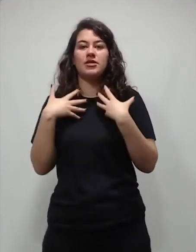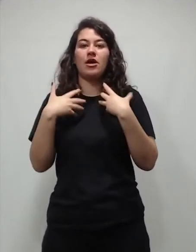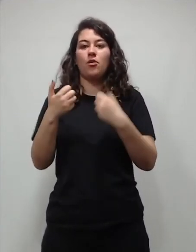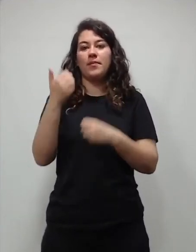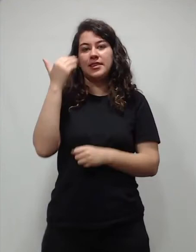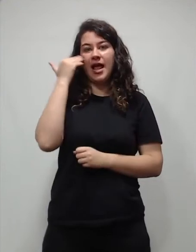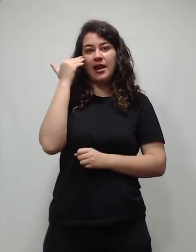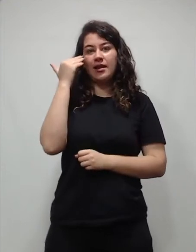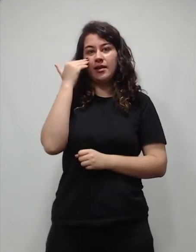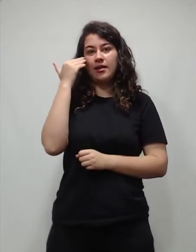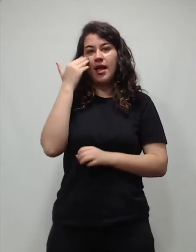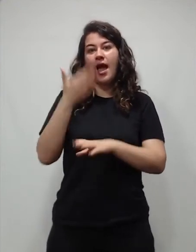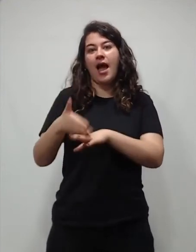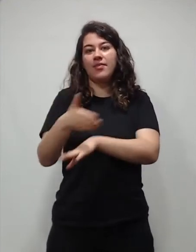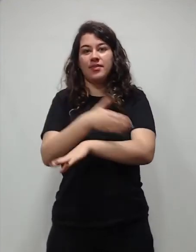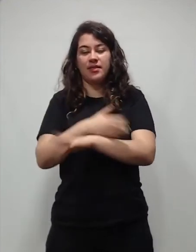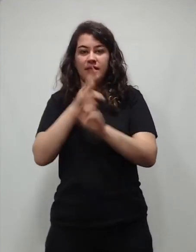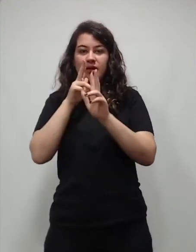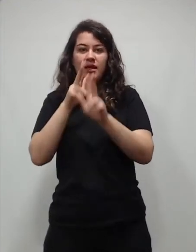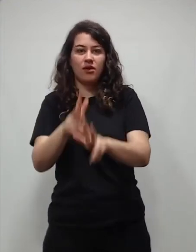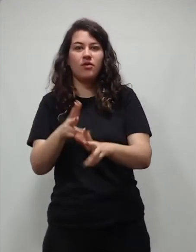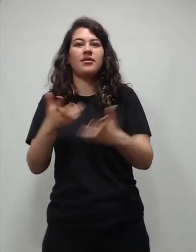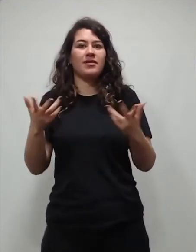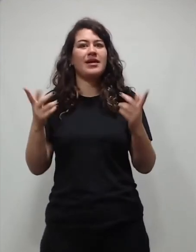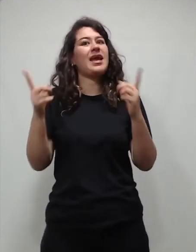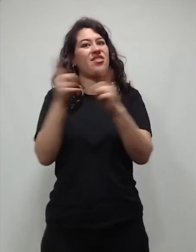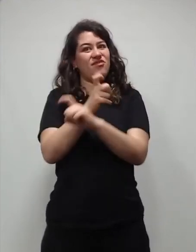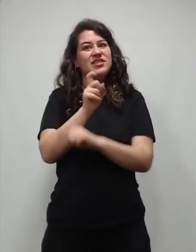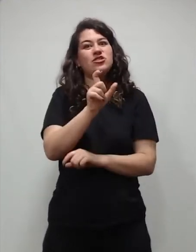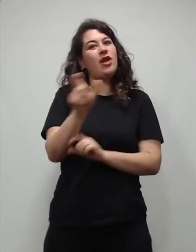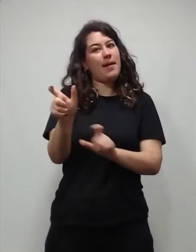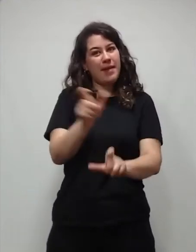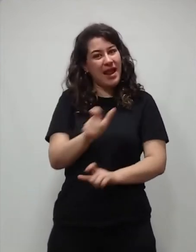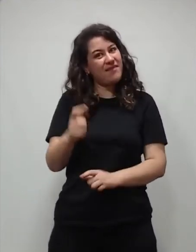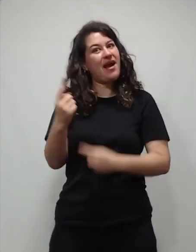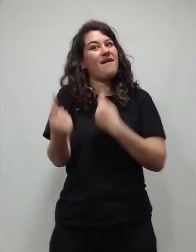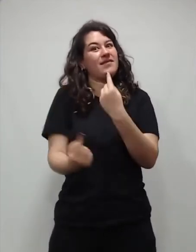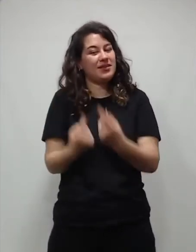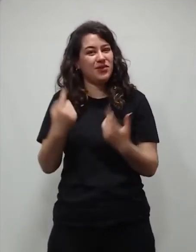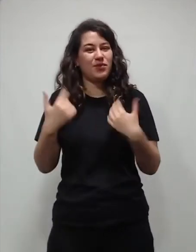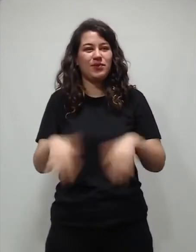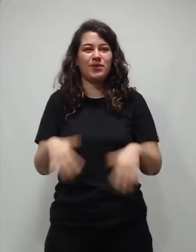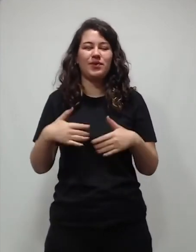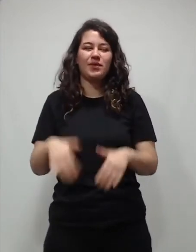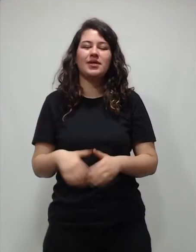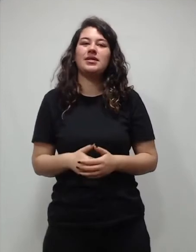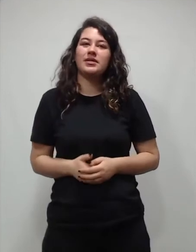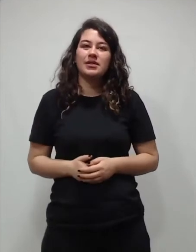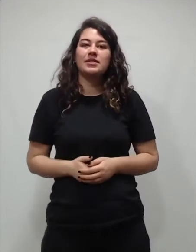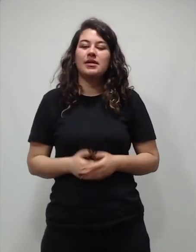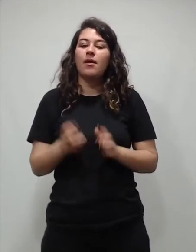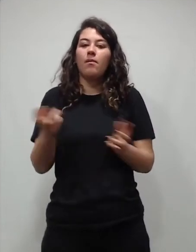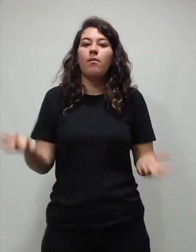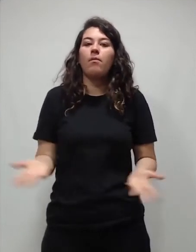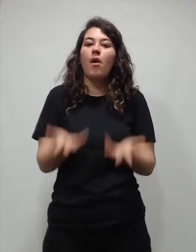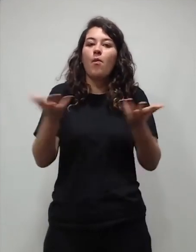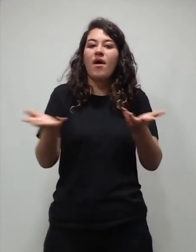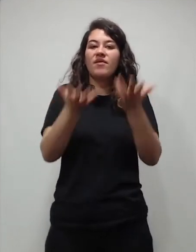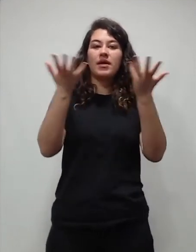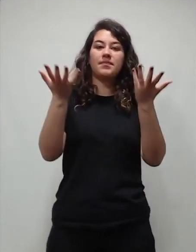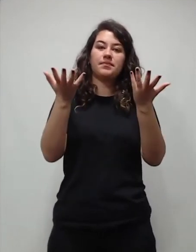salud mental, como mencionaba recién, qué difíciles son los términos a veces, y promueve